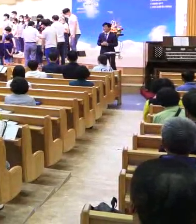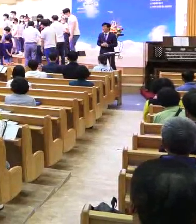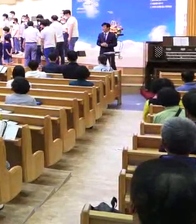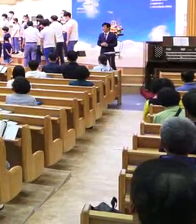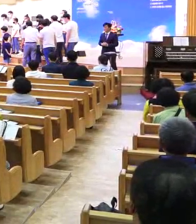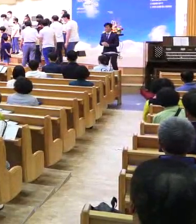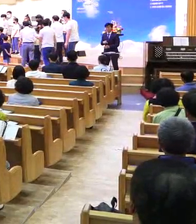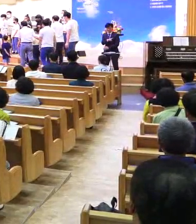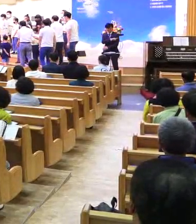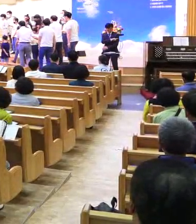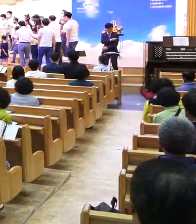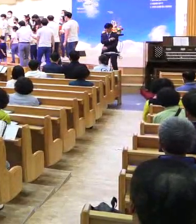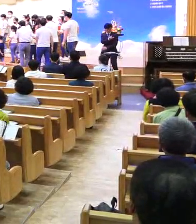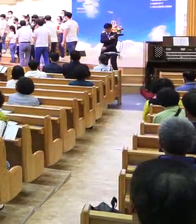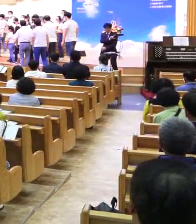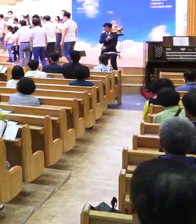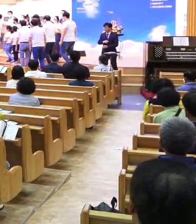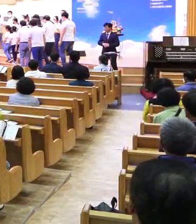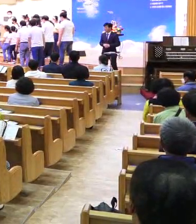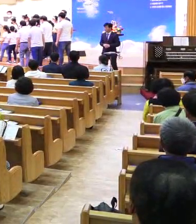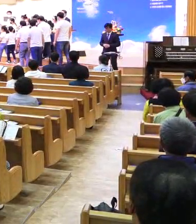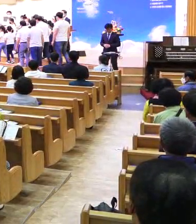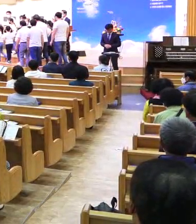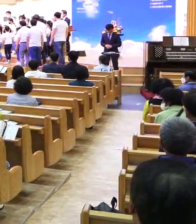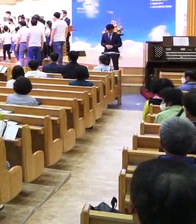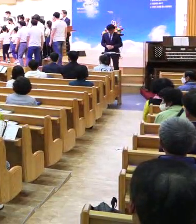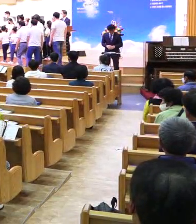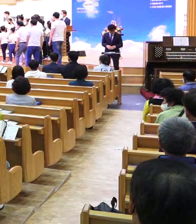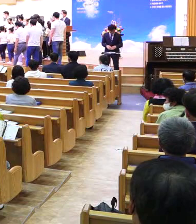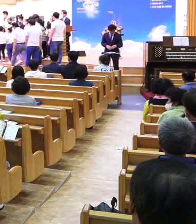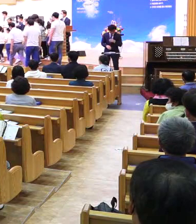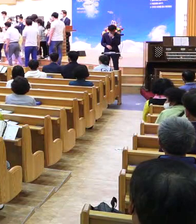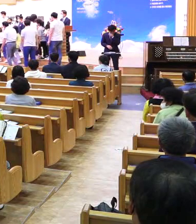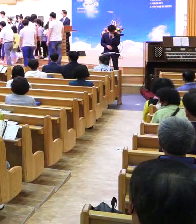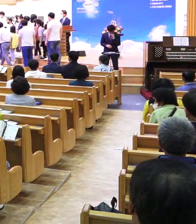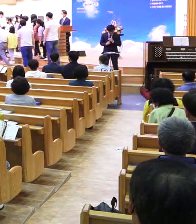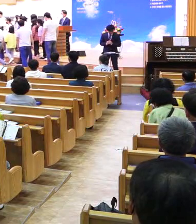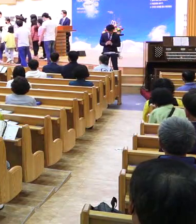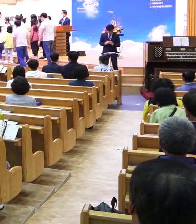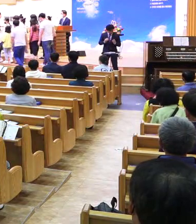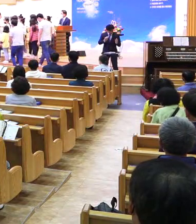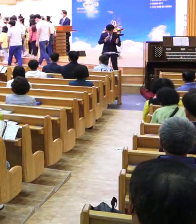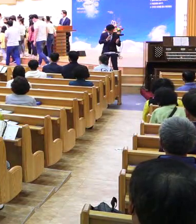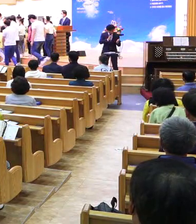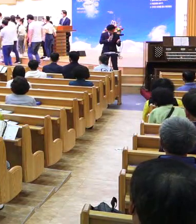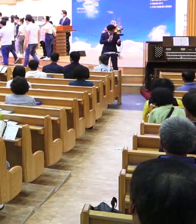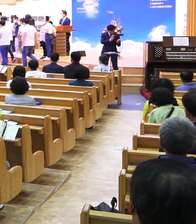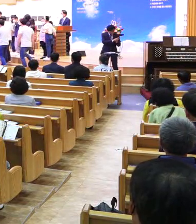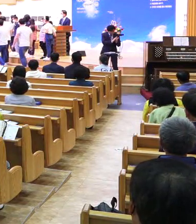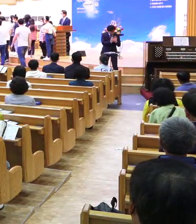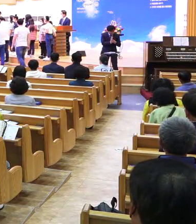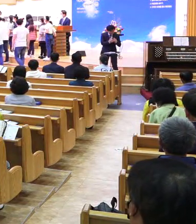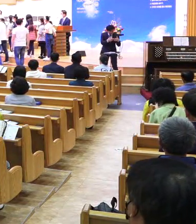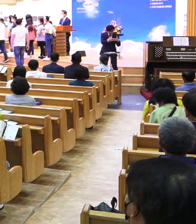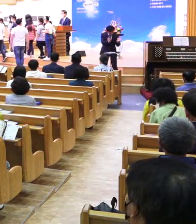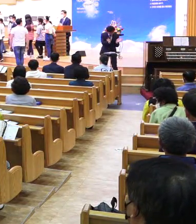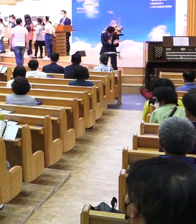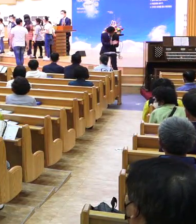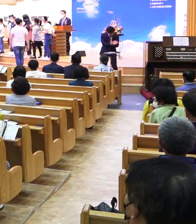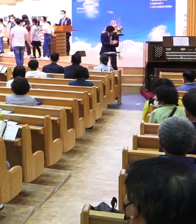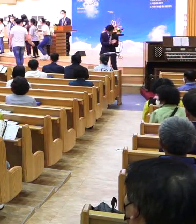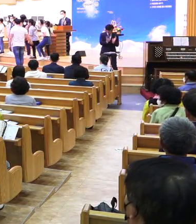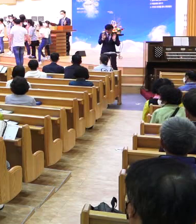성경을 암송했던 유치부 그리고 센터했던 아동부,